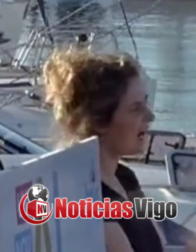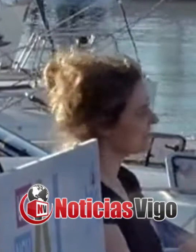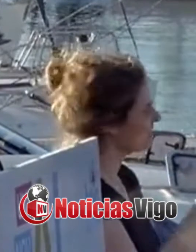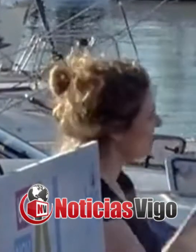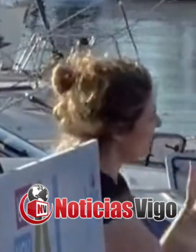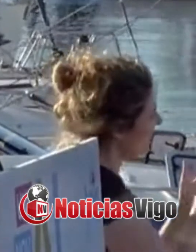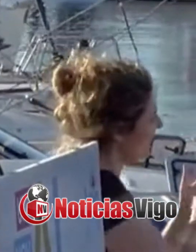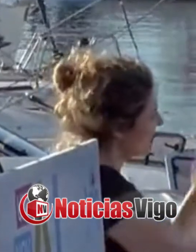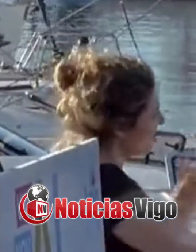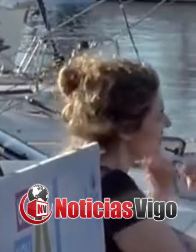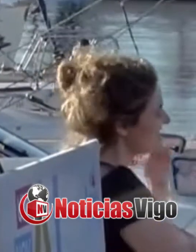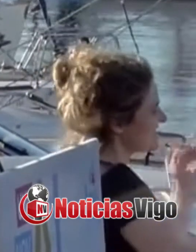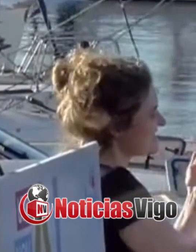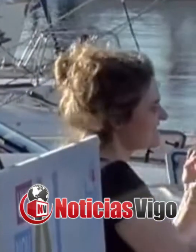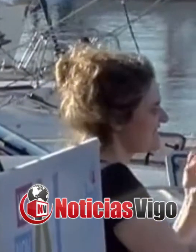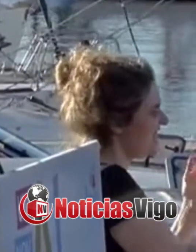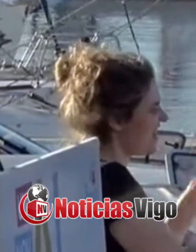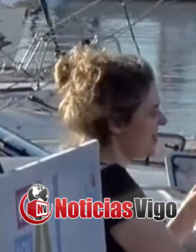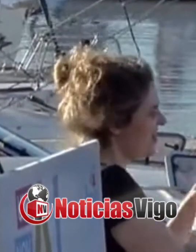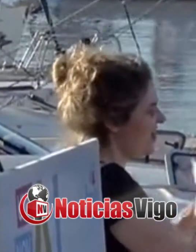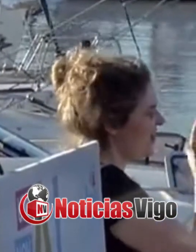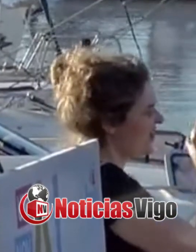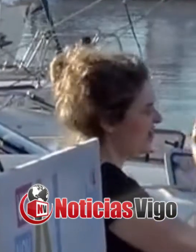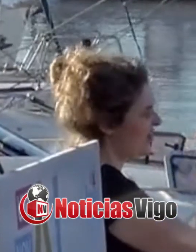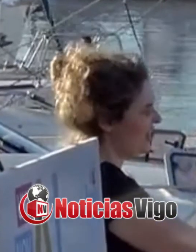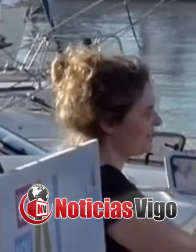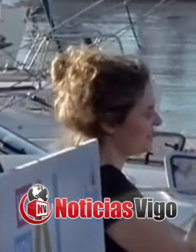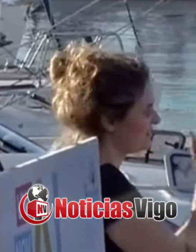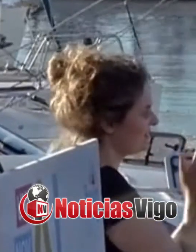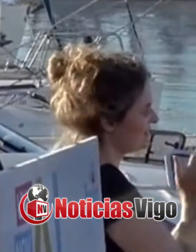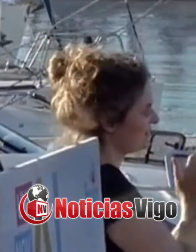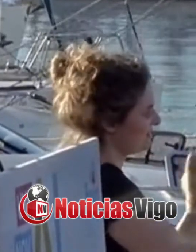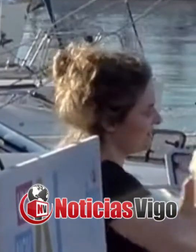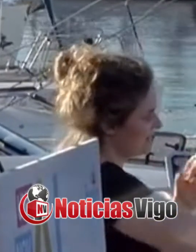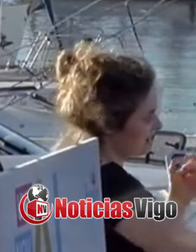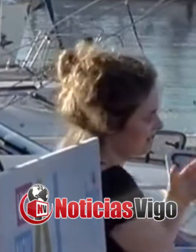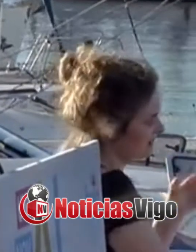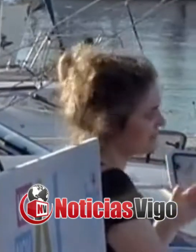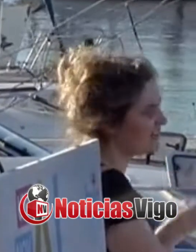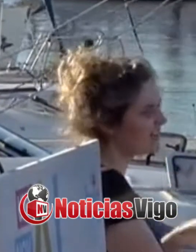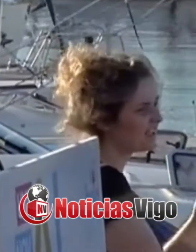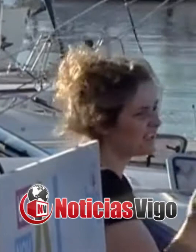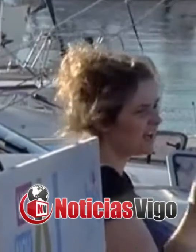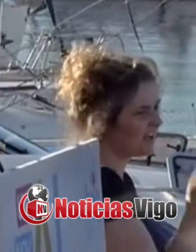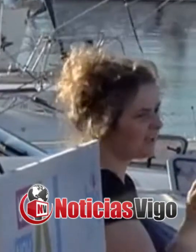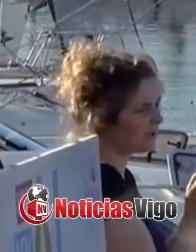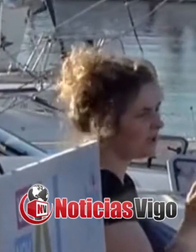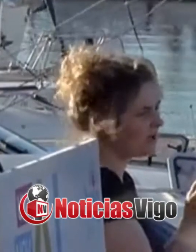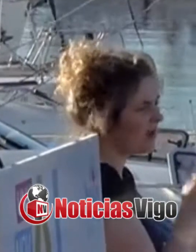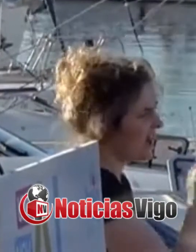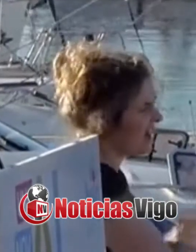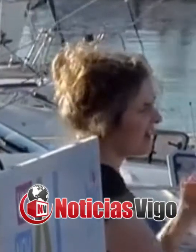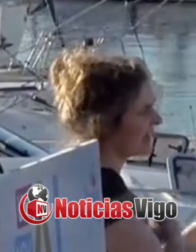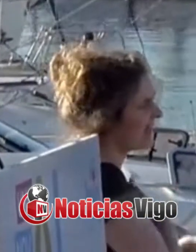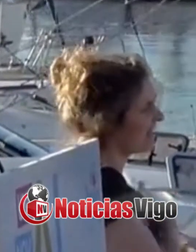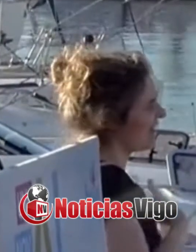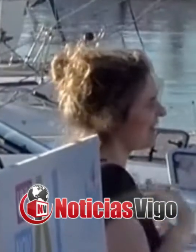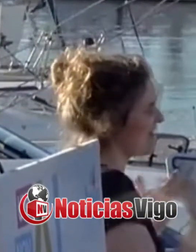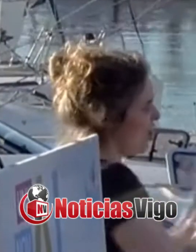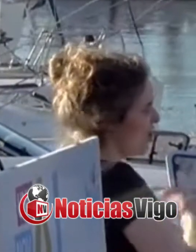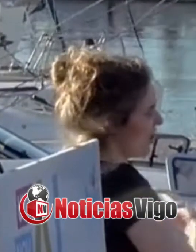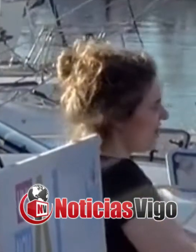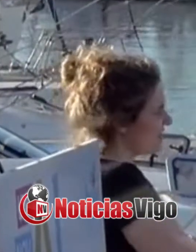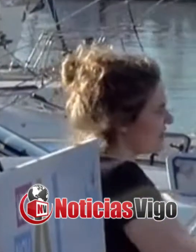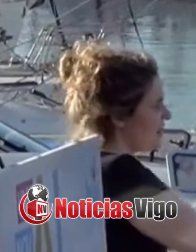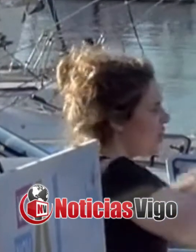preto das CIES e fondearon o seu corpo ali, amarrado a unha plancha de ferro. Quixeron facela desaparecer